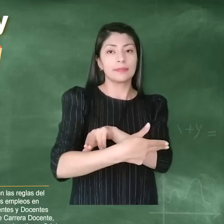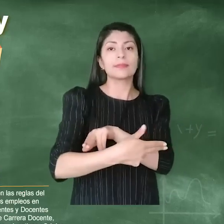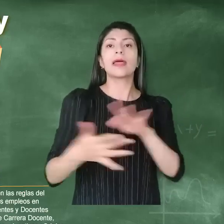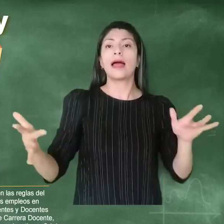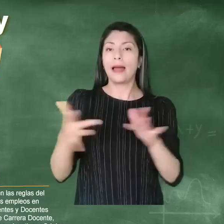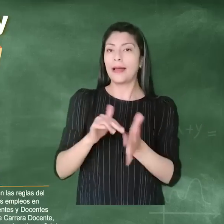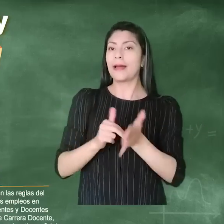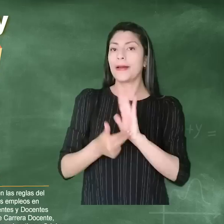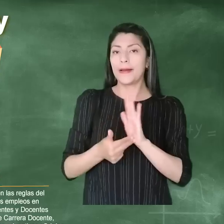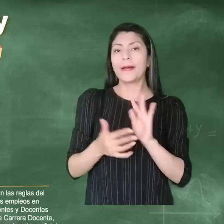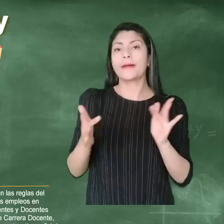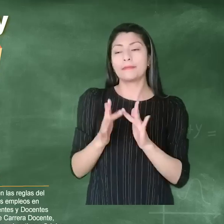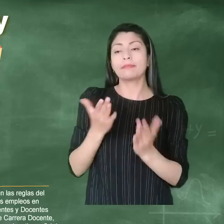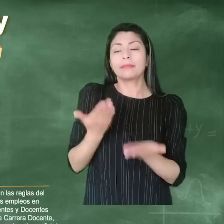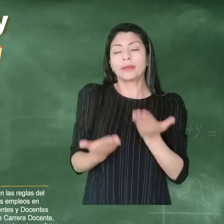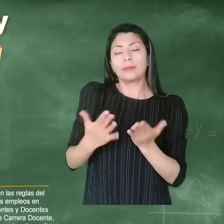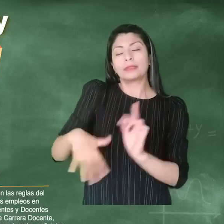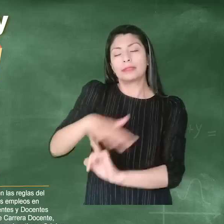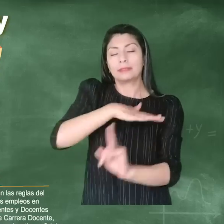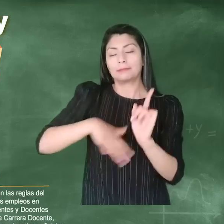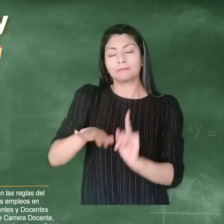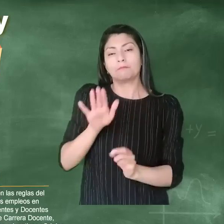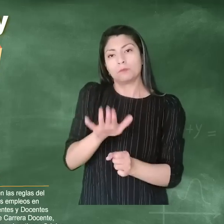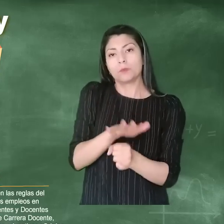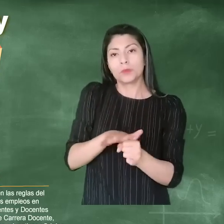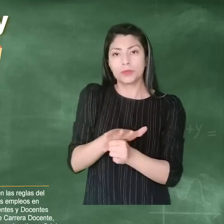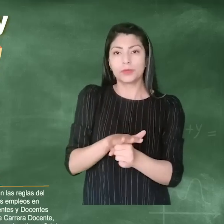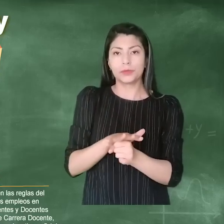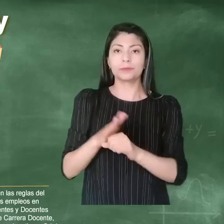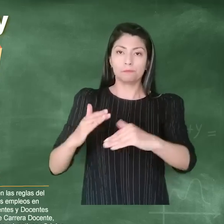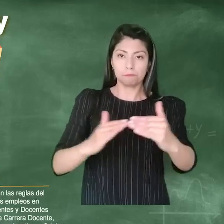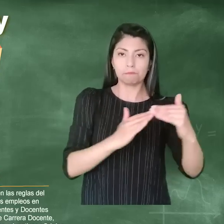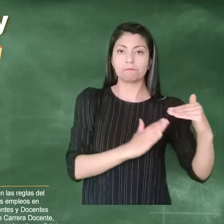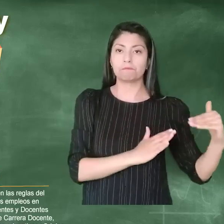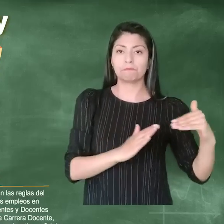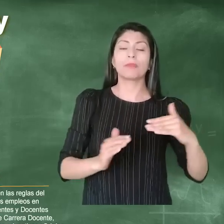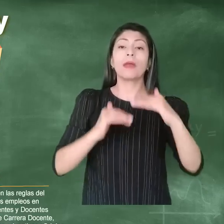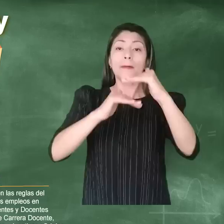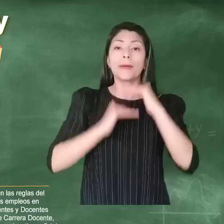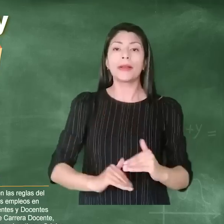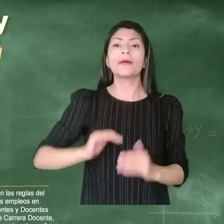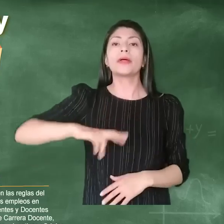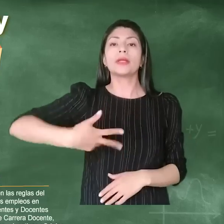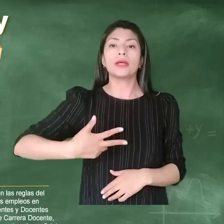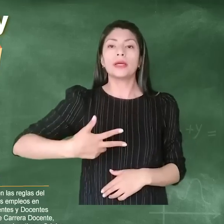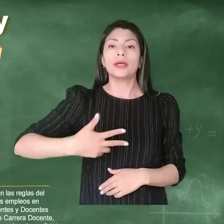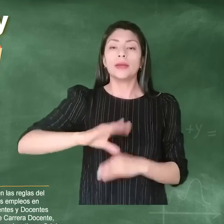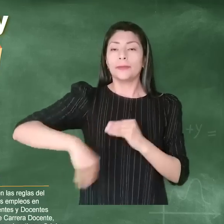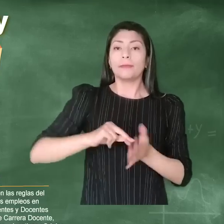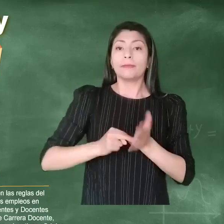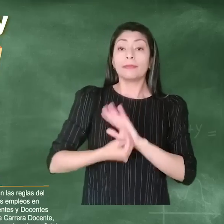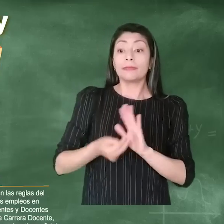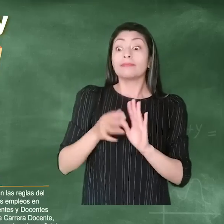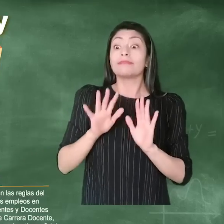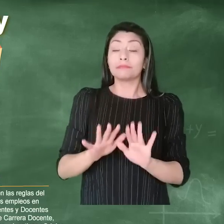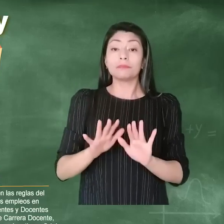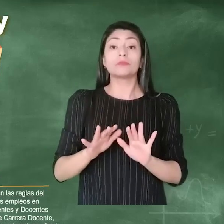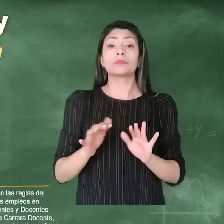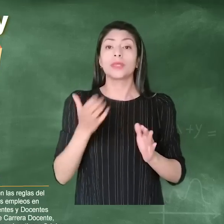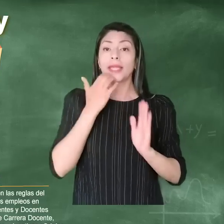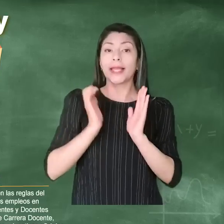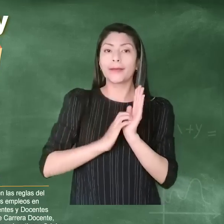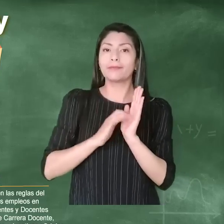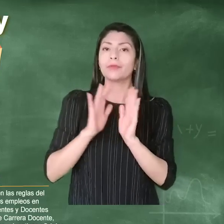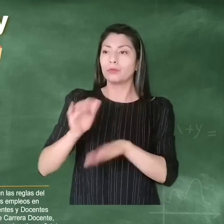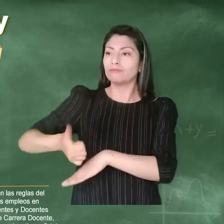exclusión del proceso de selección en el estado en que éste se encuentre. Parágrafo 3. En el evento en que las